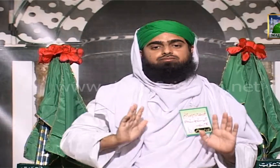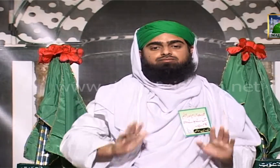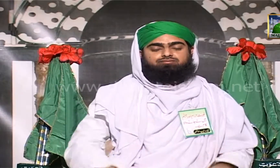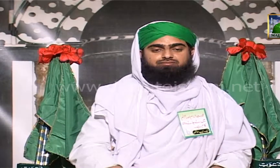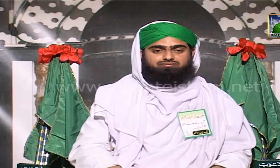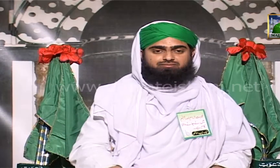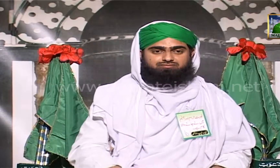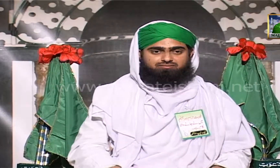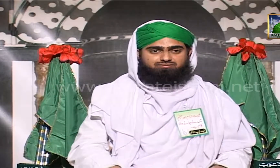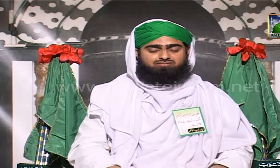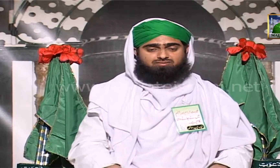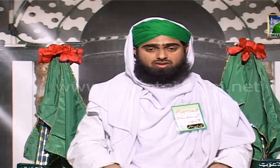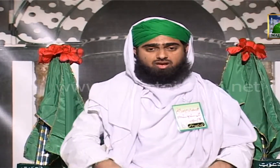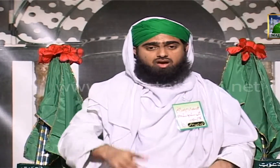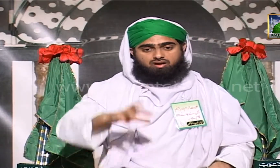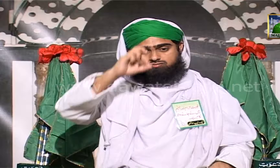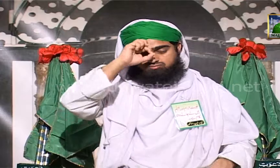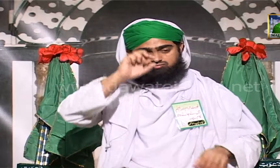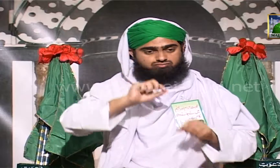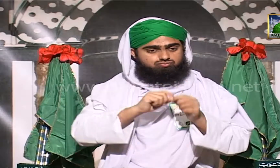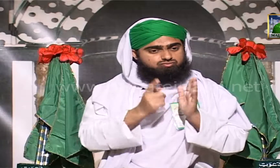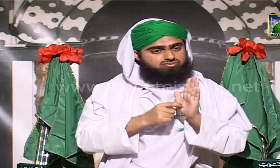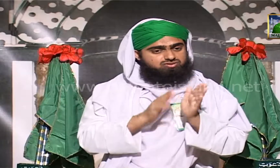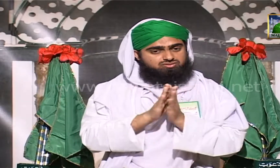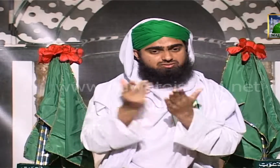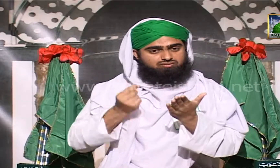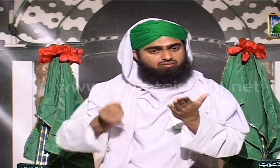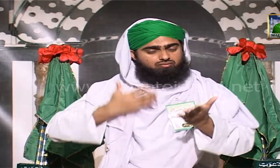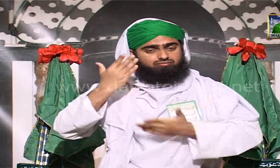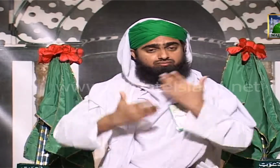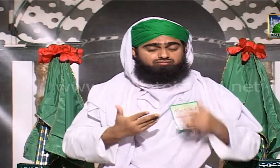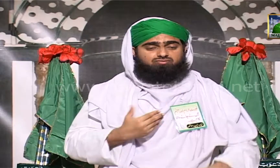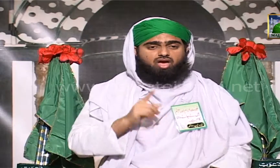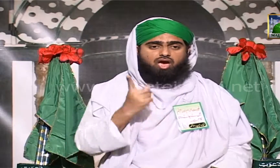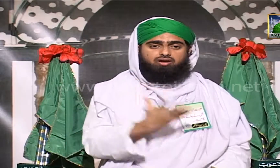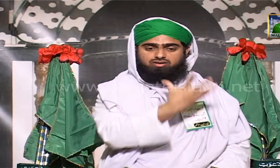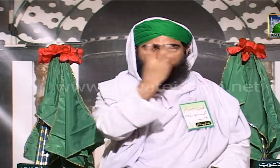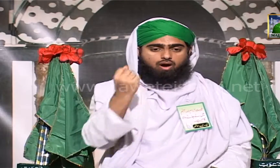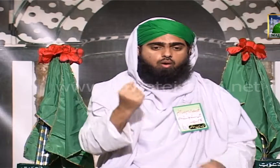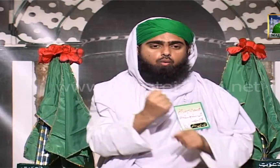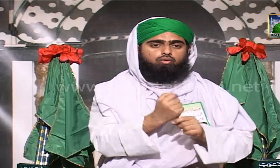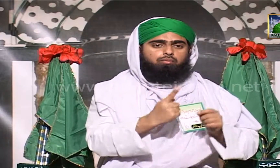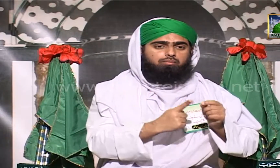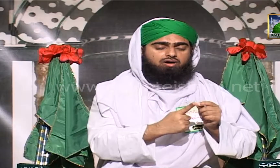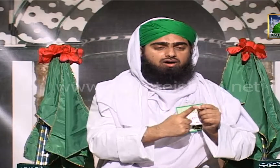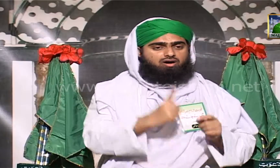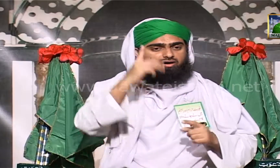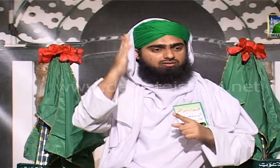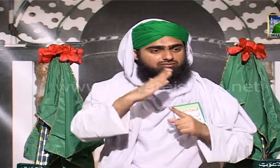مجھے شیخ جبائی رحمت اللہ علیہ نے کہا کہ ایک مرتبہ سیدنا شیخ عبد القادر جیلانی قدس سر ربانی نے مجھ سے